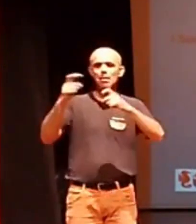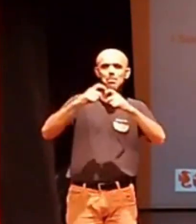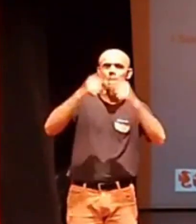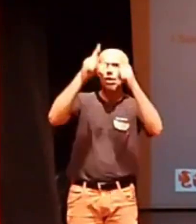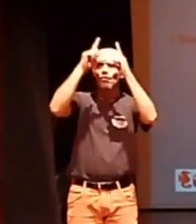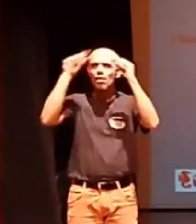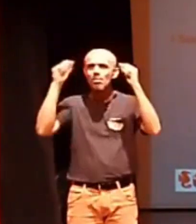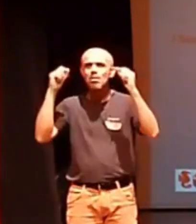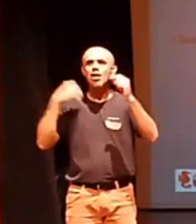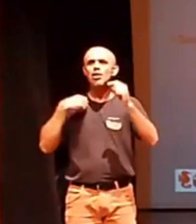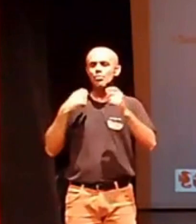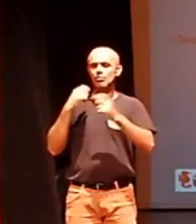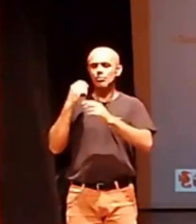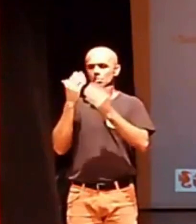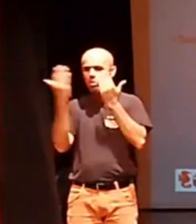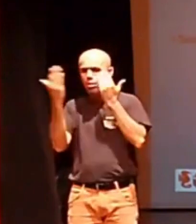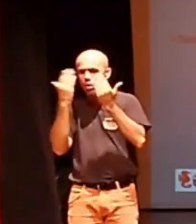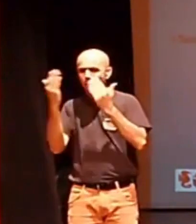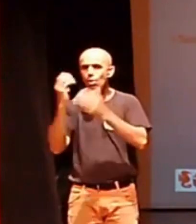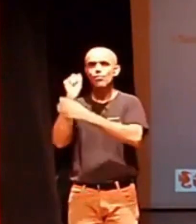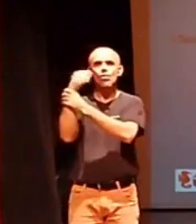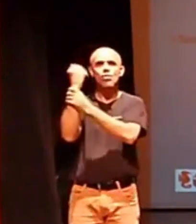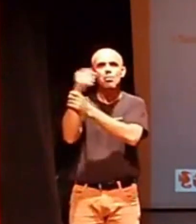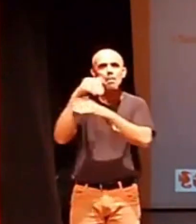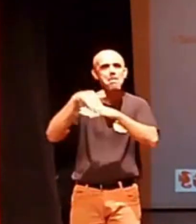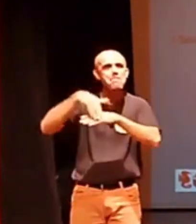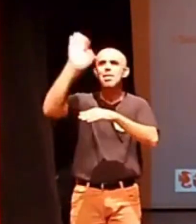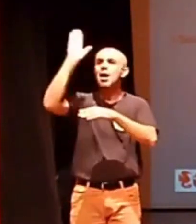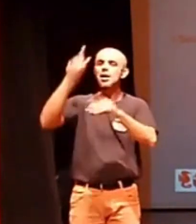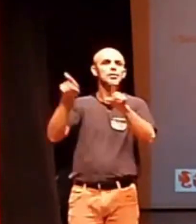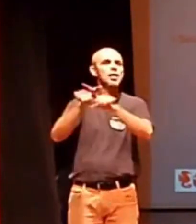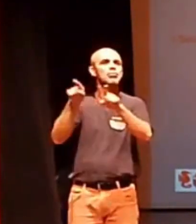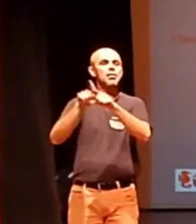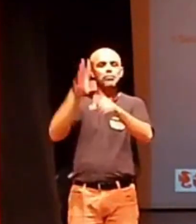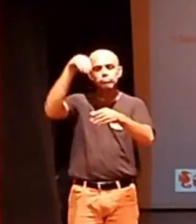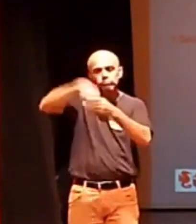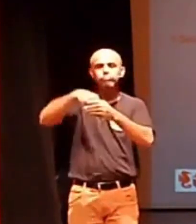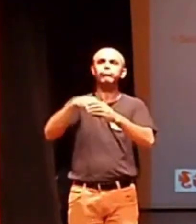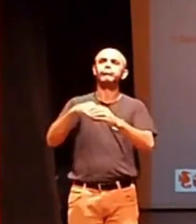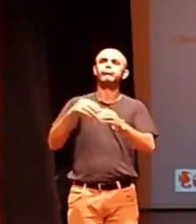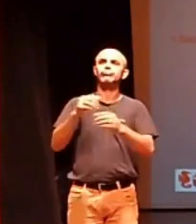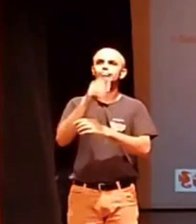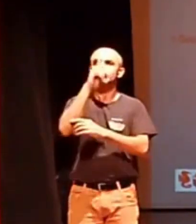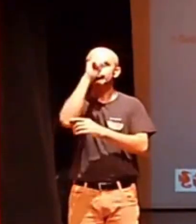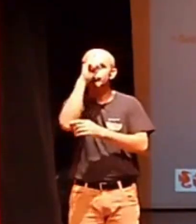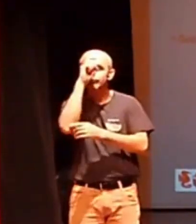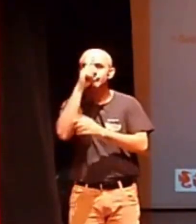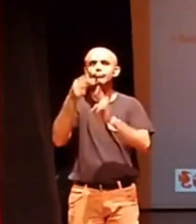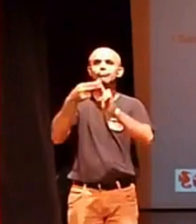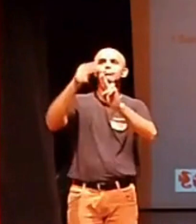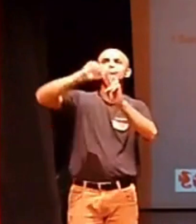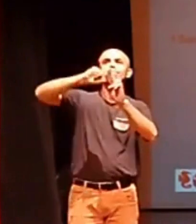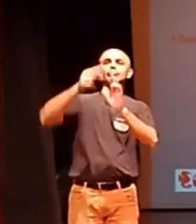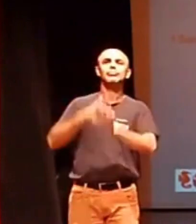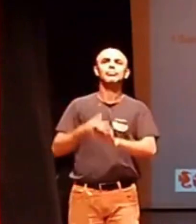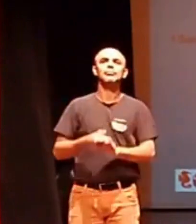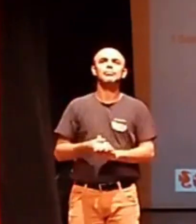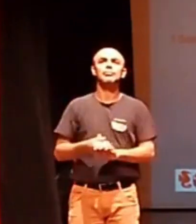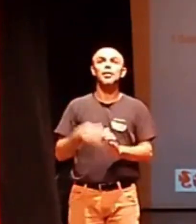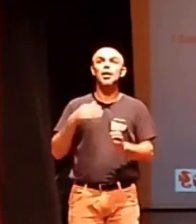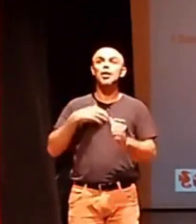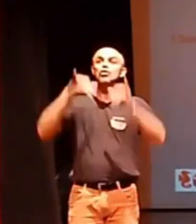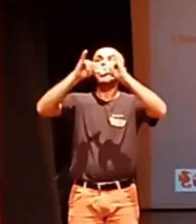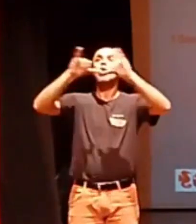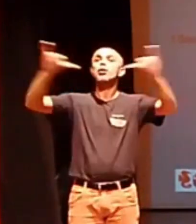mais fisioterapeutas, por mais fisioterapeutas nessas unidades. E eu venho aqui com uma campanha da